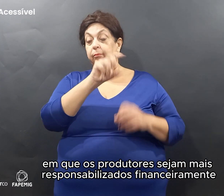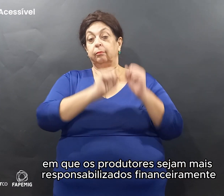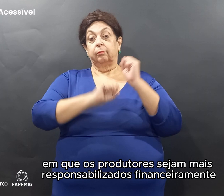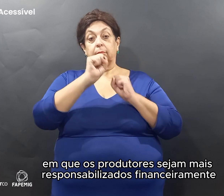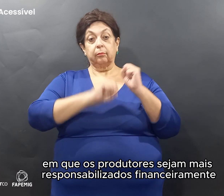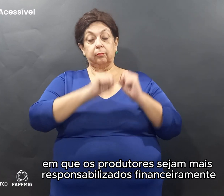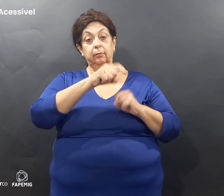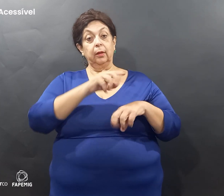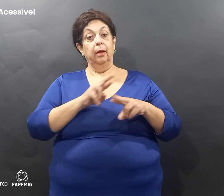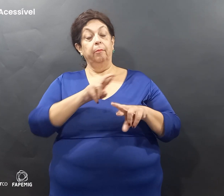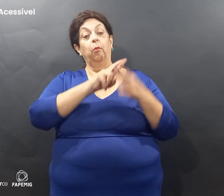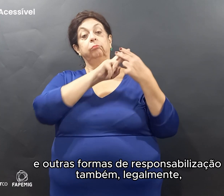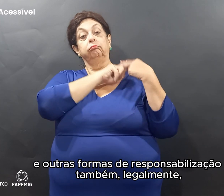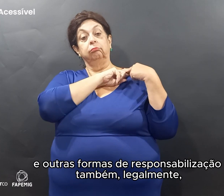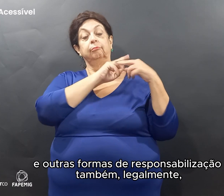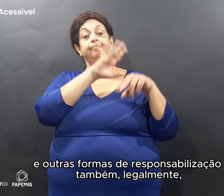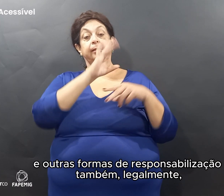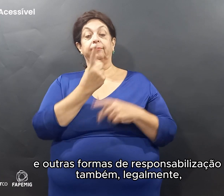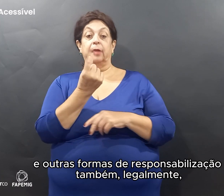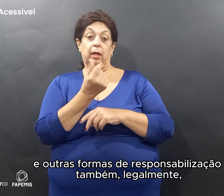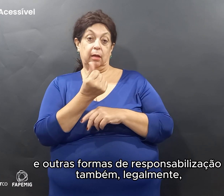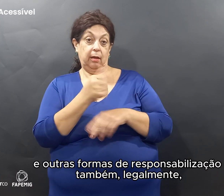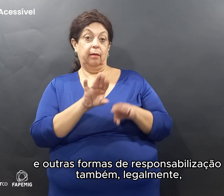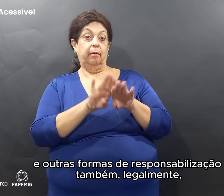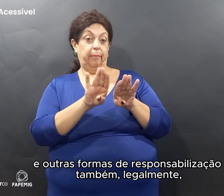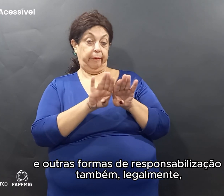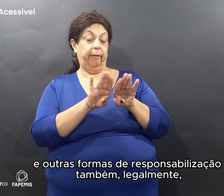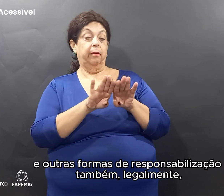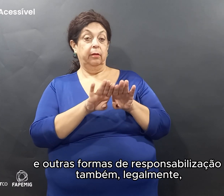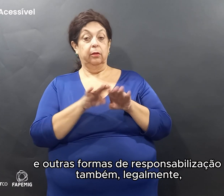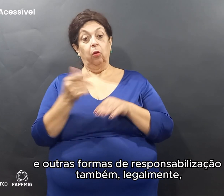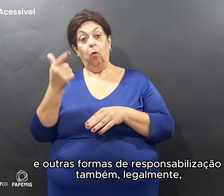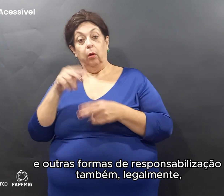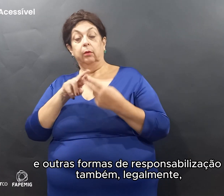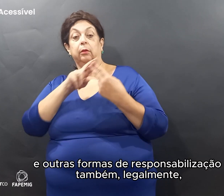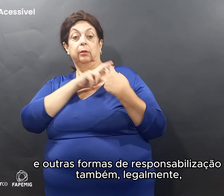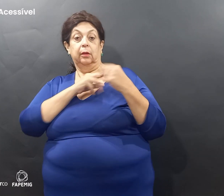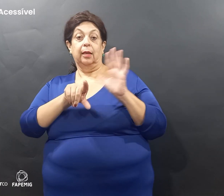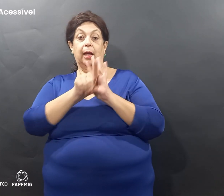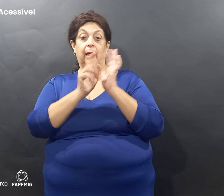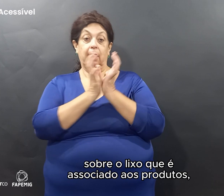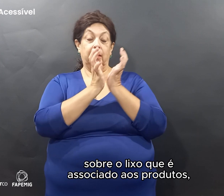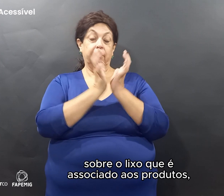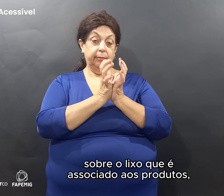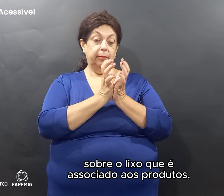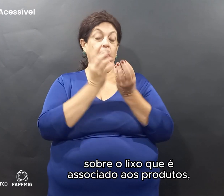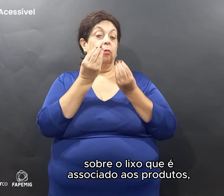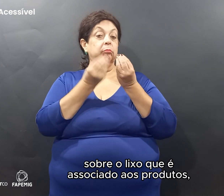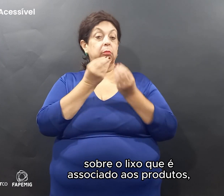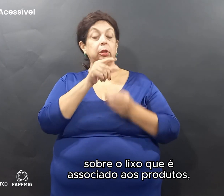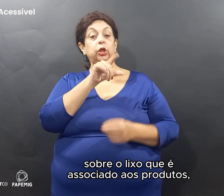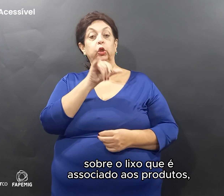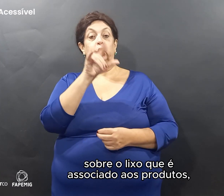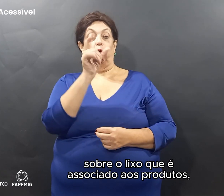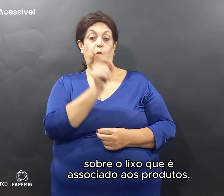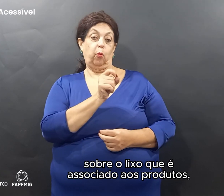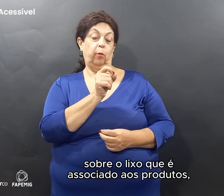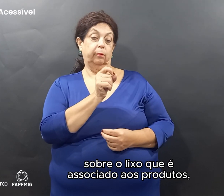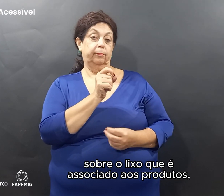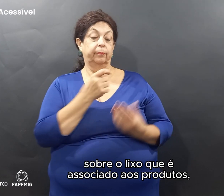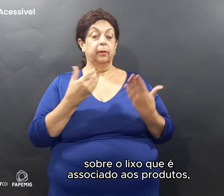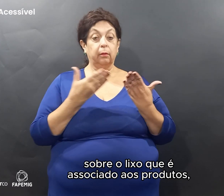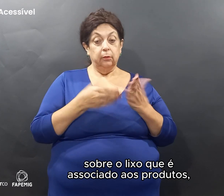responsabilizados financeiramente e outras formas de responsabilização também, legalmente, né? Sobre o lixo que